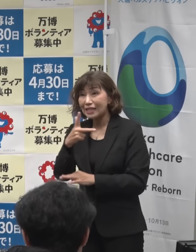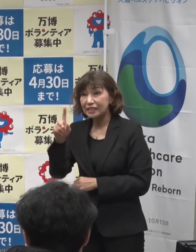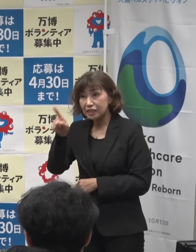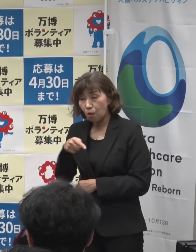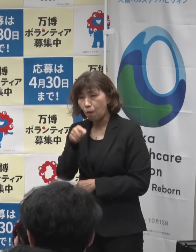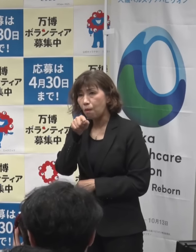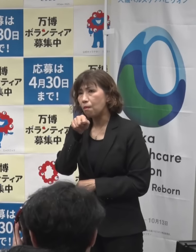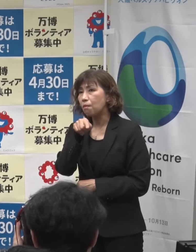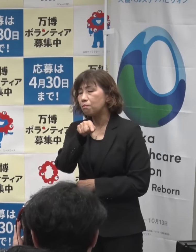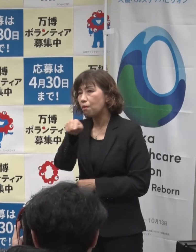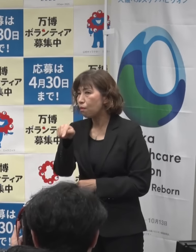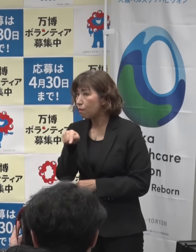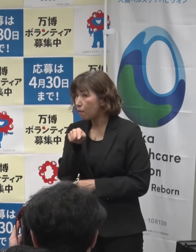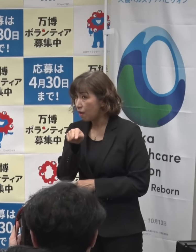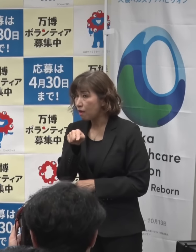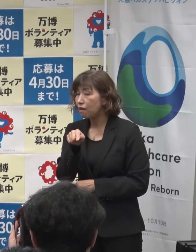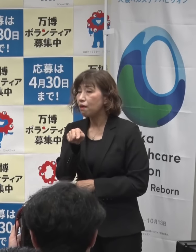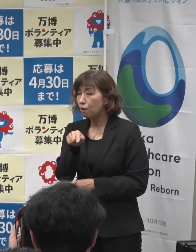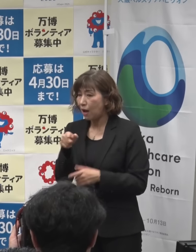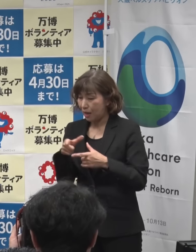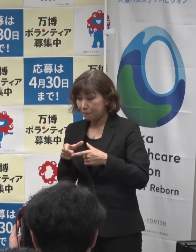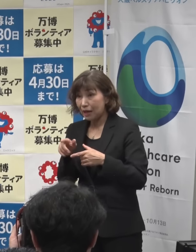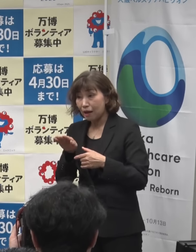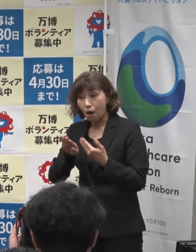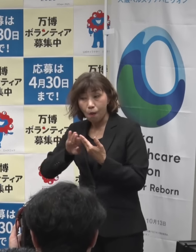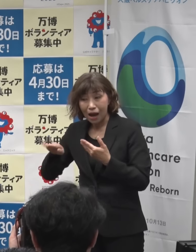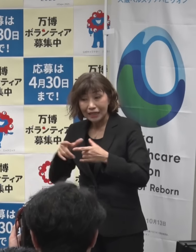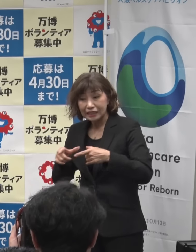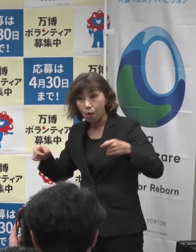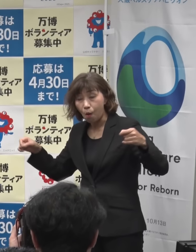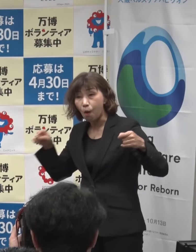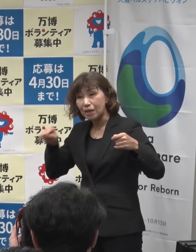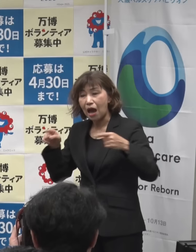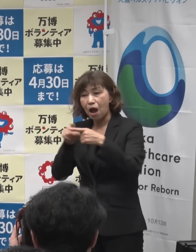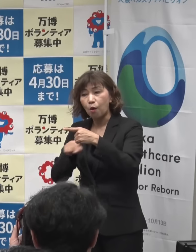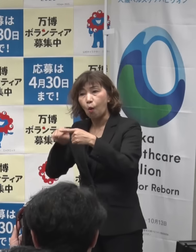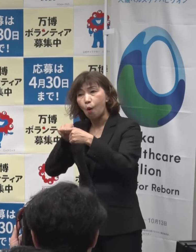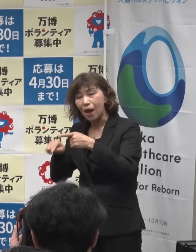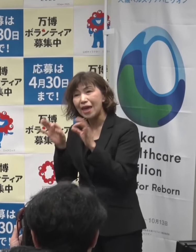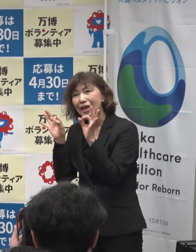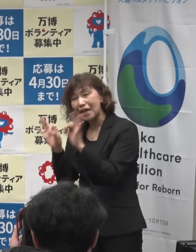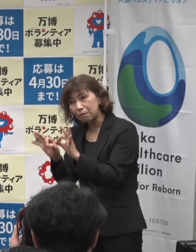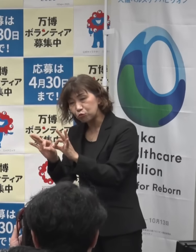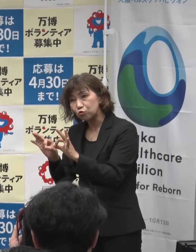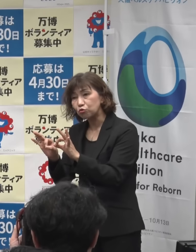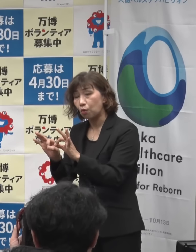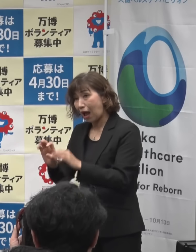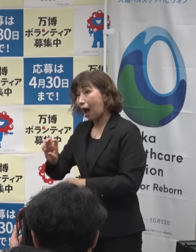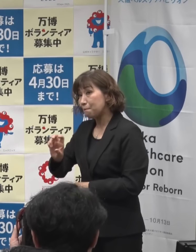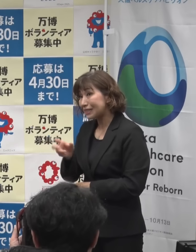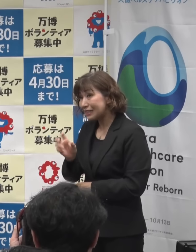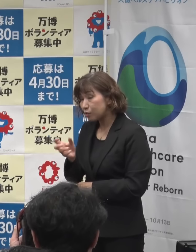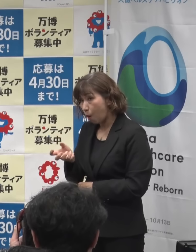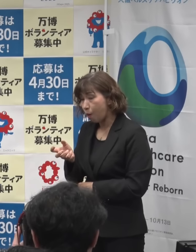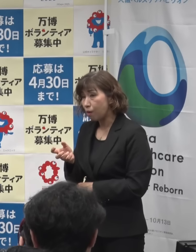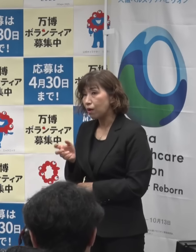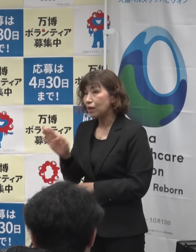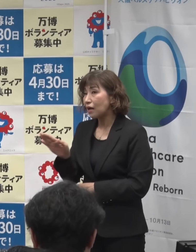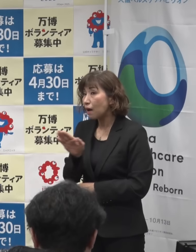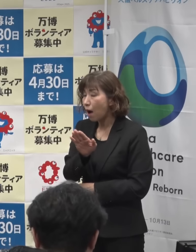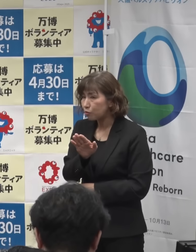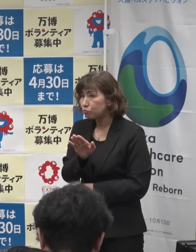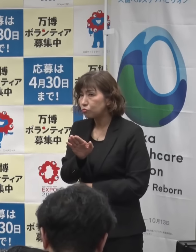でに日本の中には公営ギャンブルがあり、パチンコもあるという中で、やはりその依